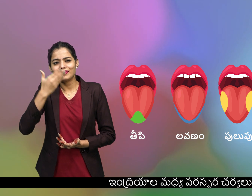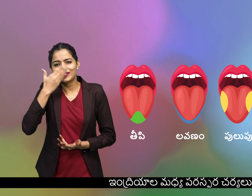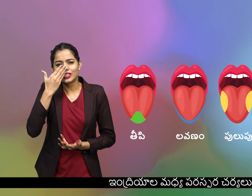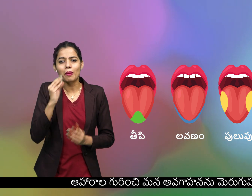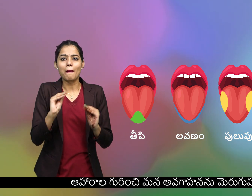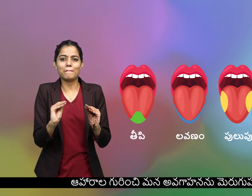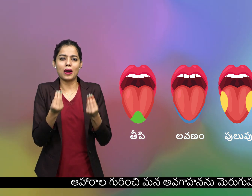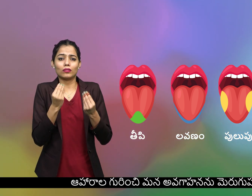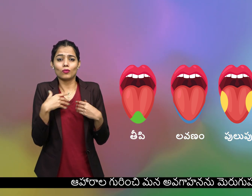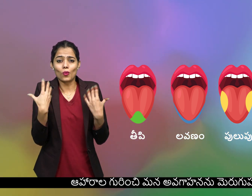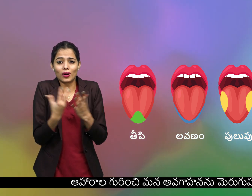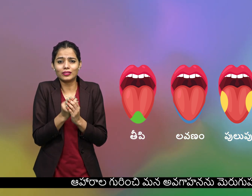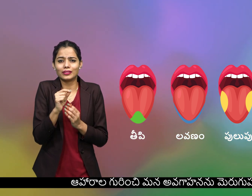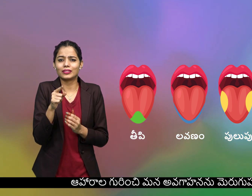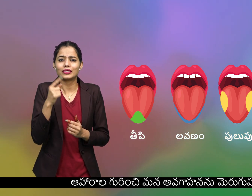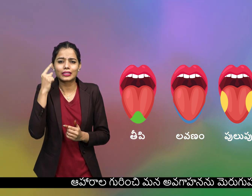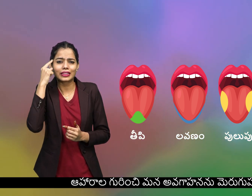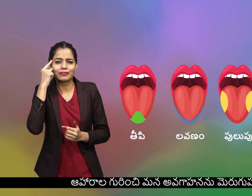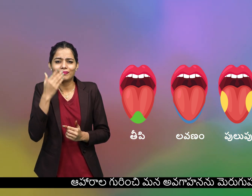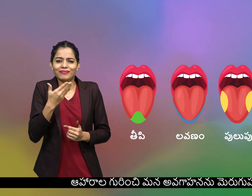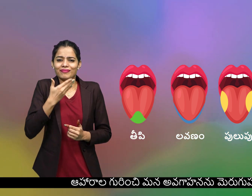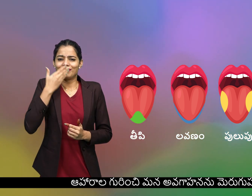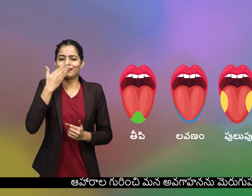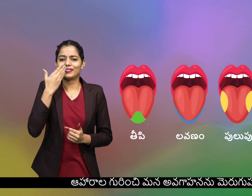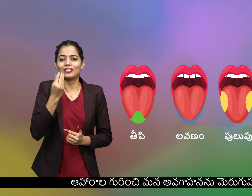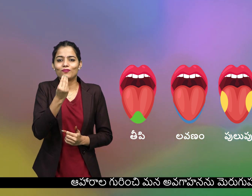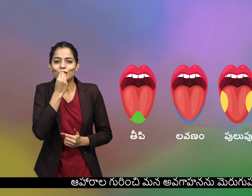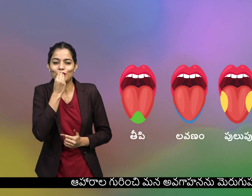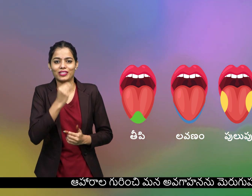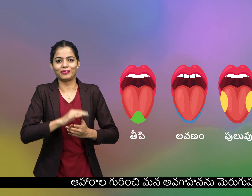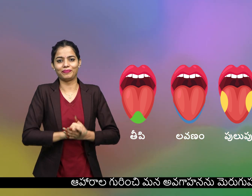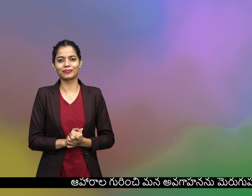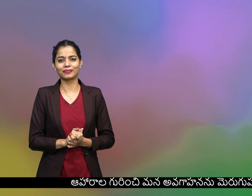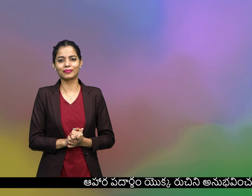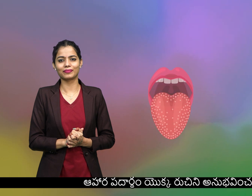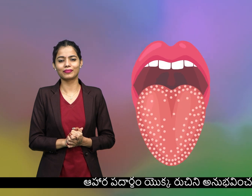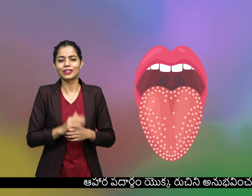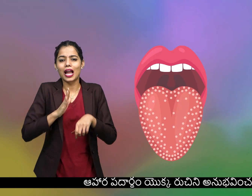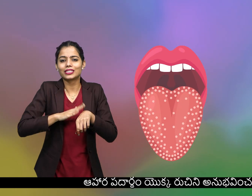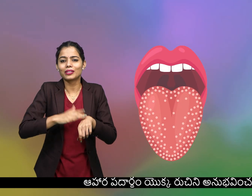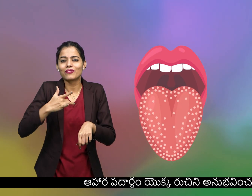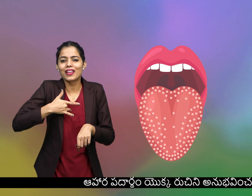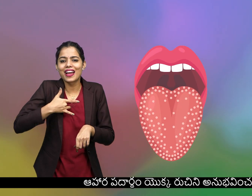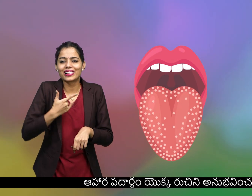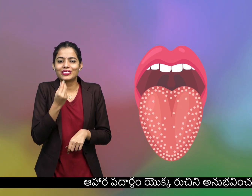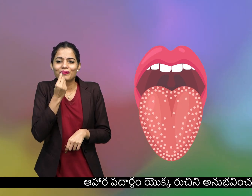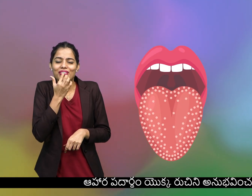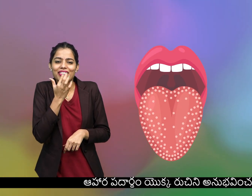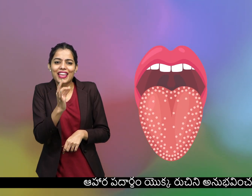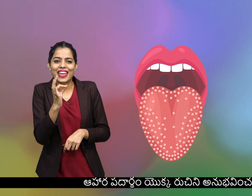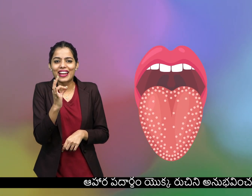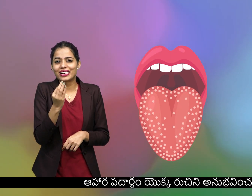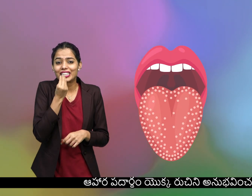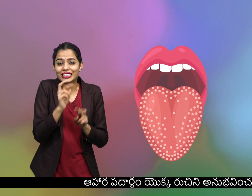చర్యలు ఆహారాల గురించి మన అవగాహనను మెరుగుపరుస్తాయి. ఆహార పదార్థం యొక్క రుచిని